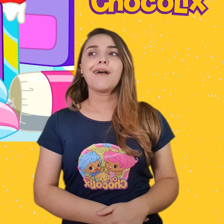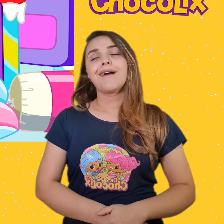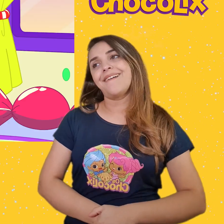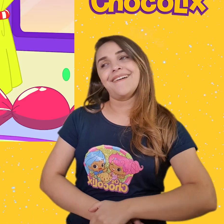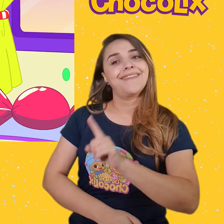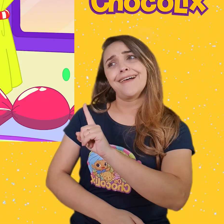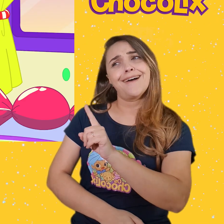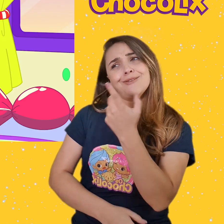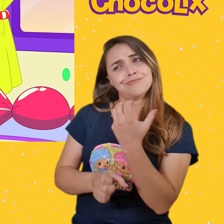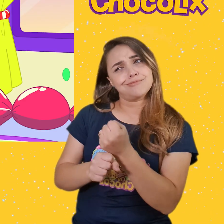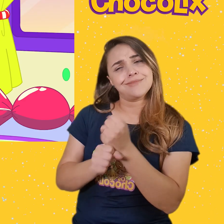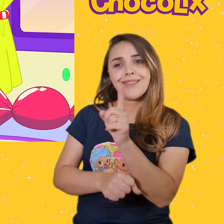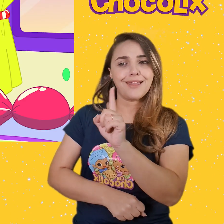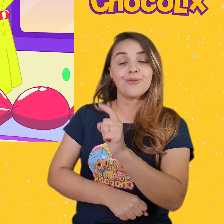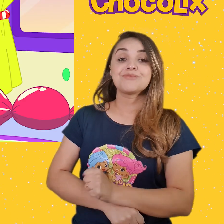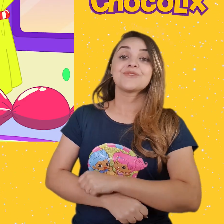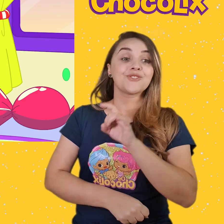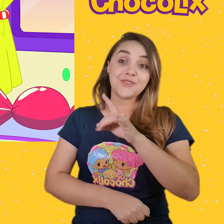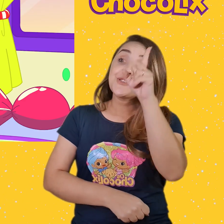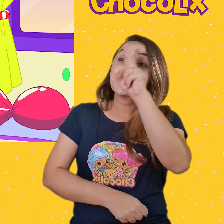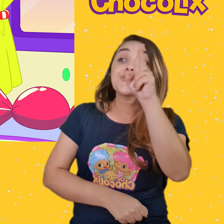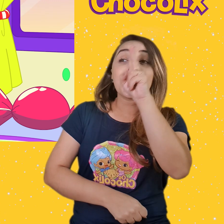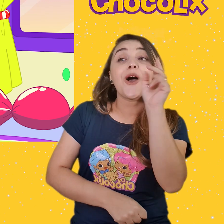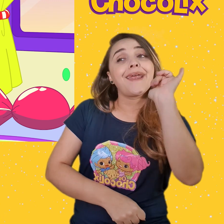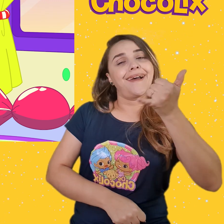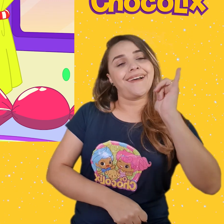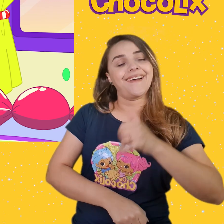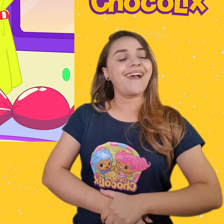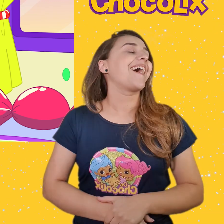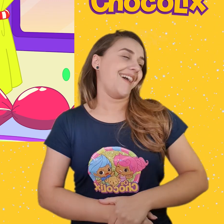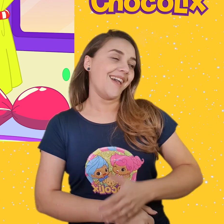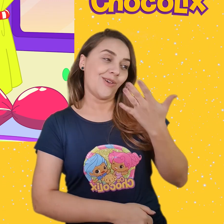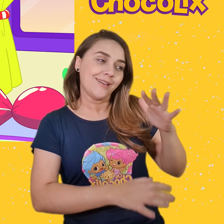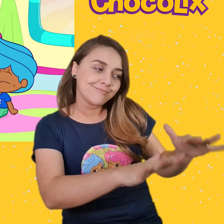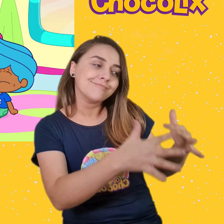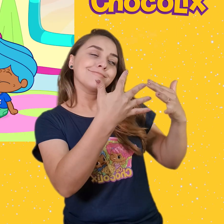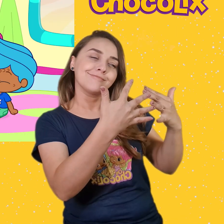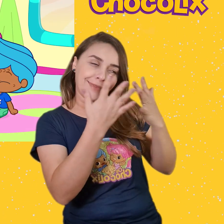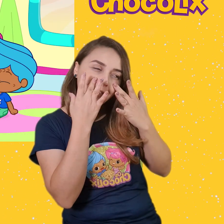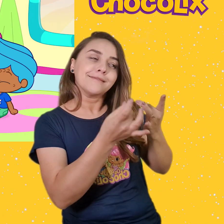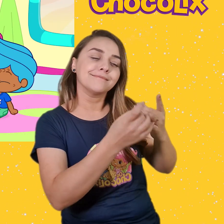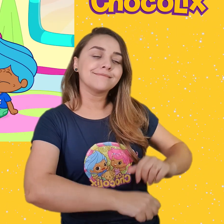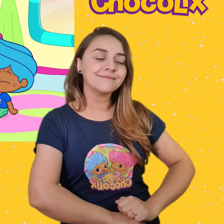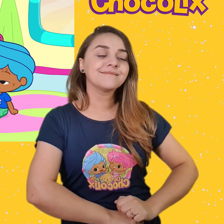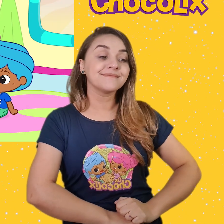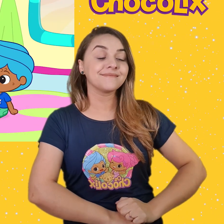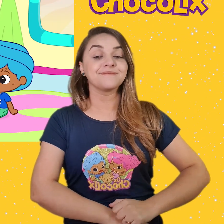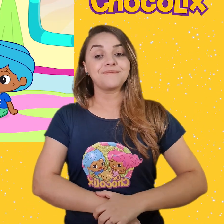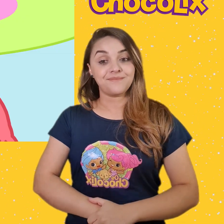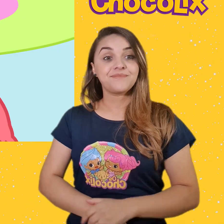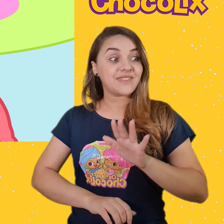vovó. Fiz isso só pra ver se vocês estavam prestando atenção. Vou contar